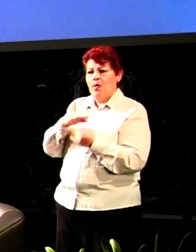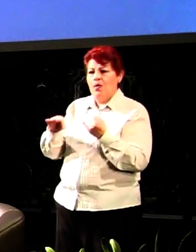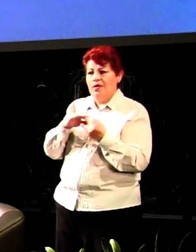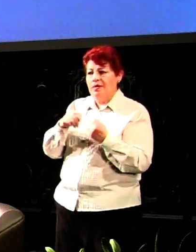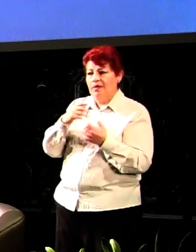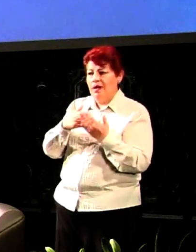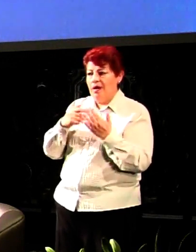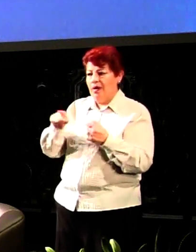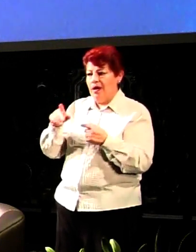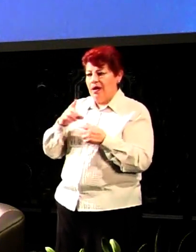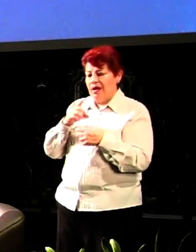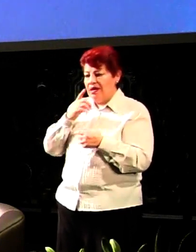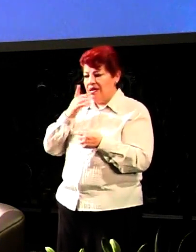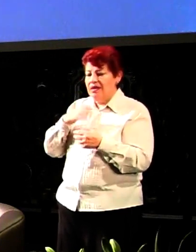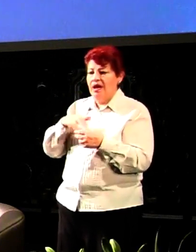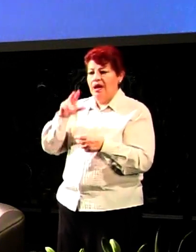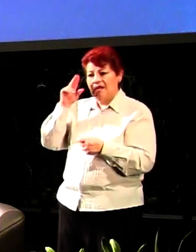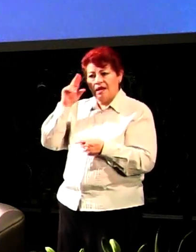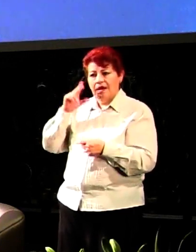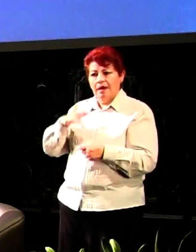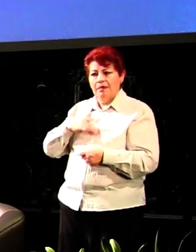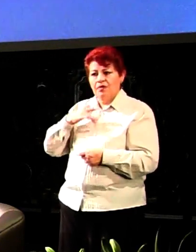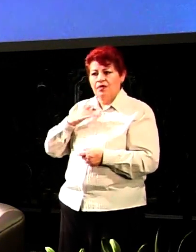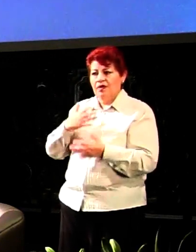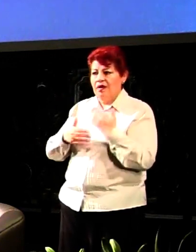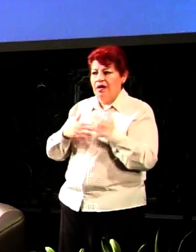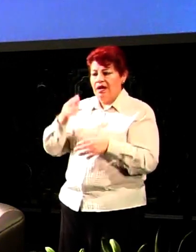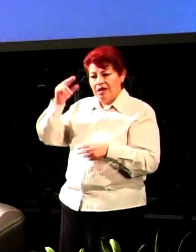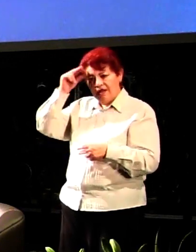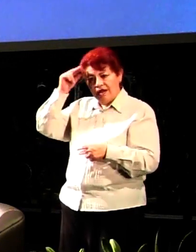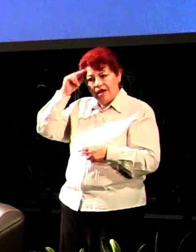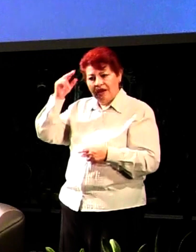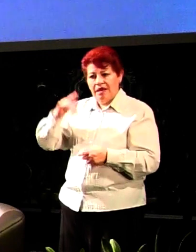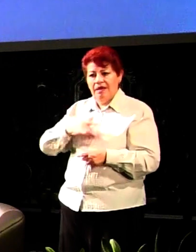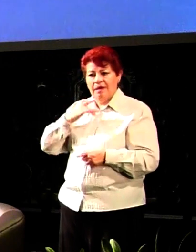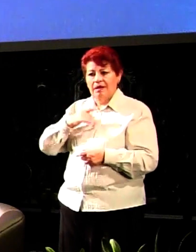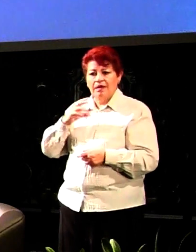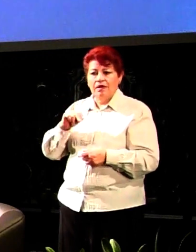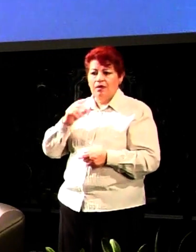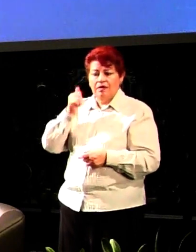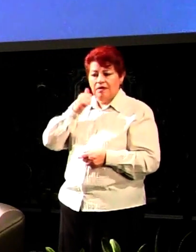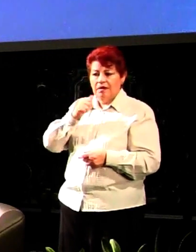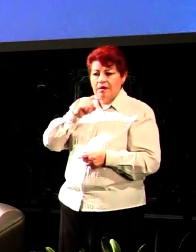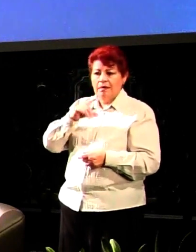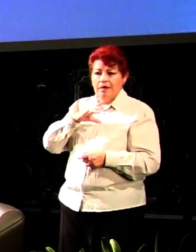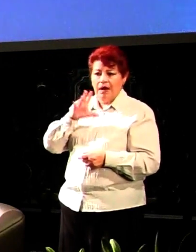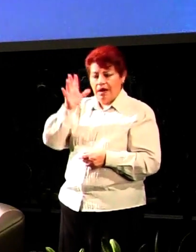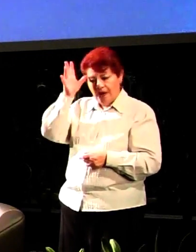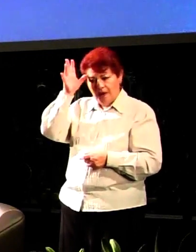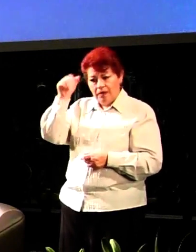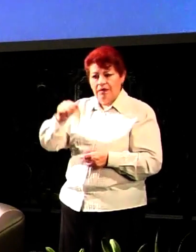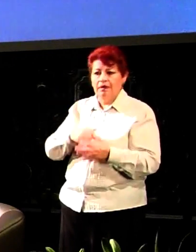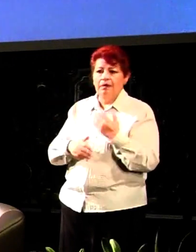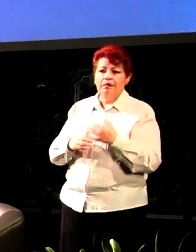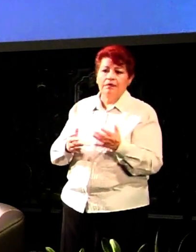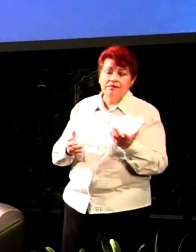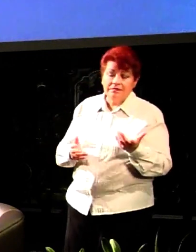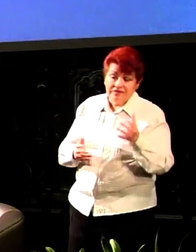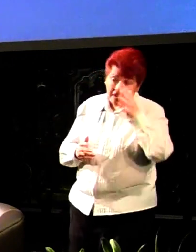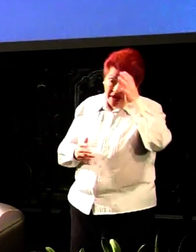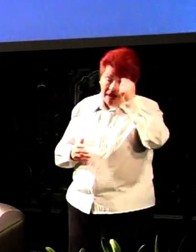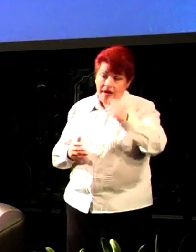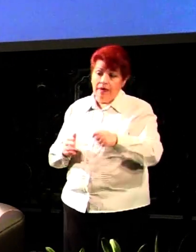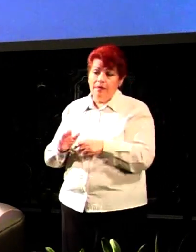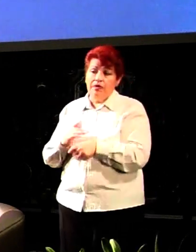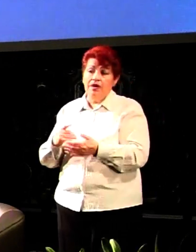se habla mucho de inteligencia emocional, y no siempre queda claro el concepto, y por supuesto, por qué